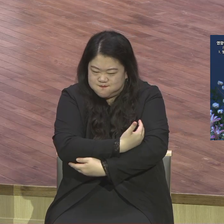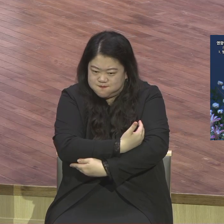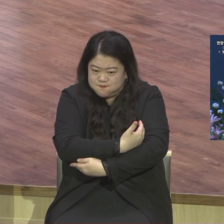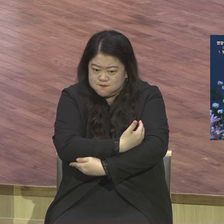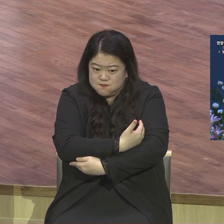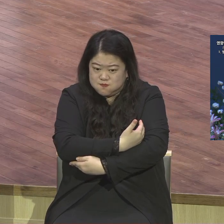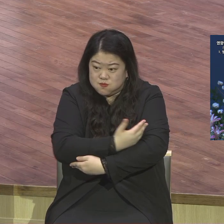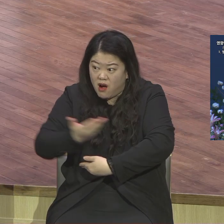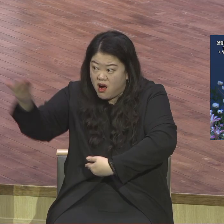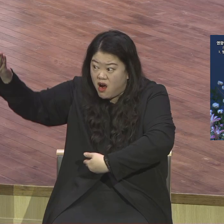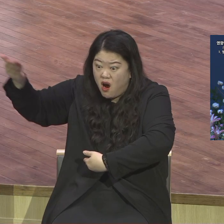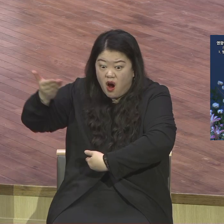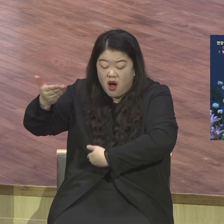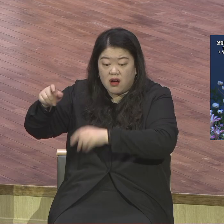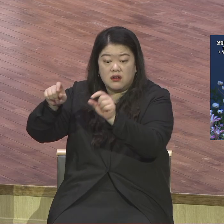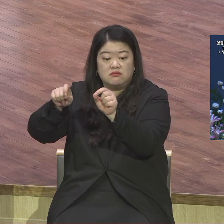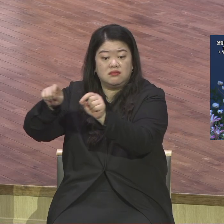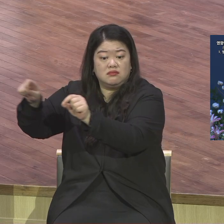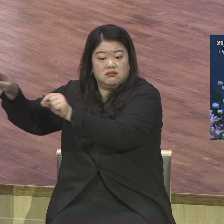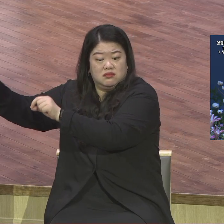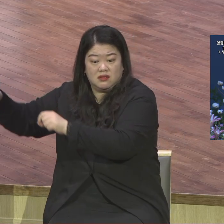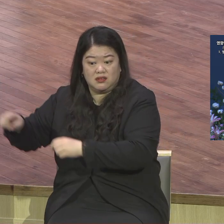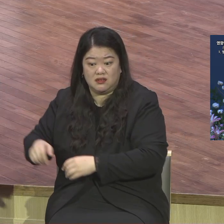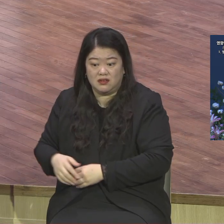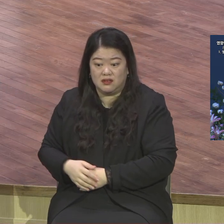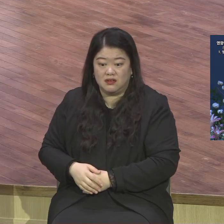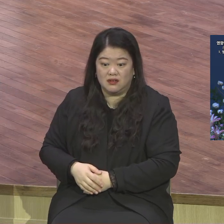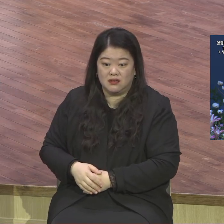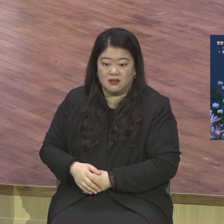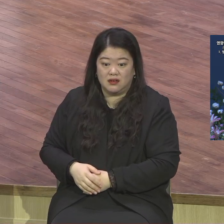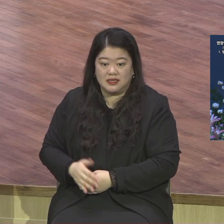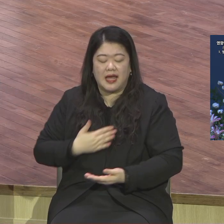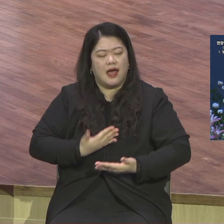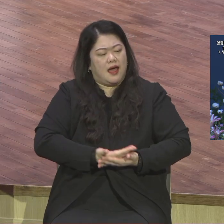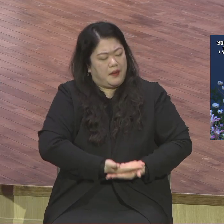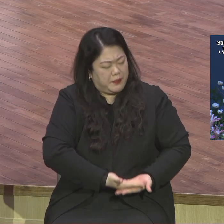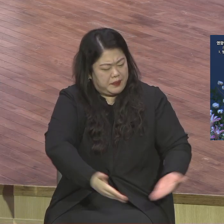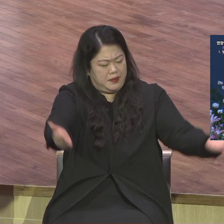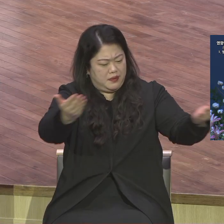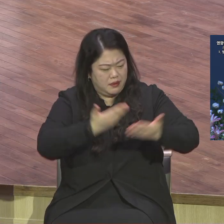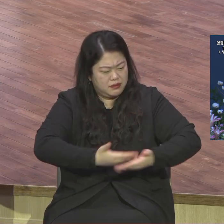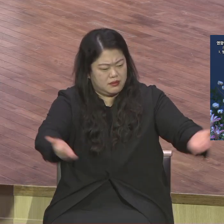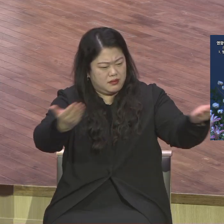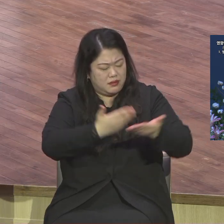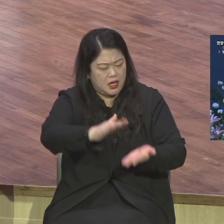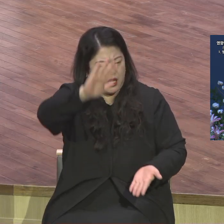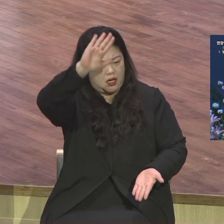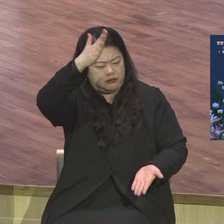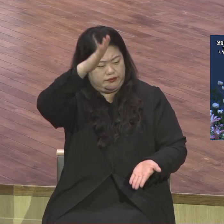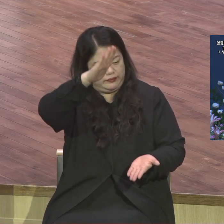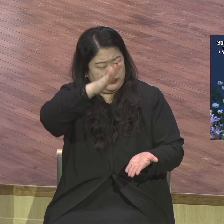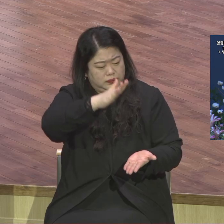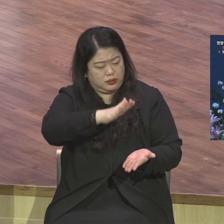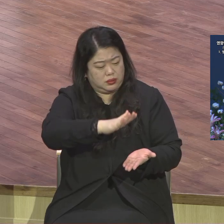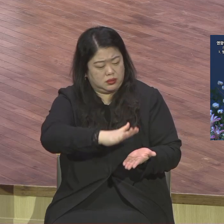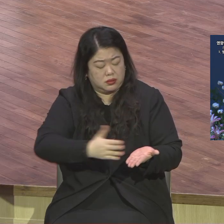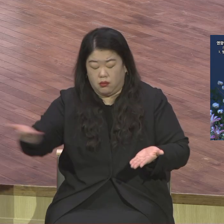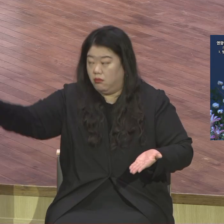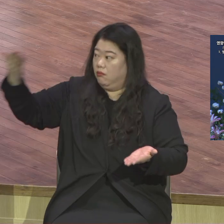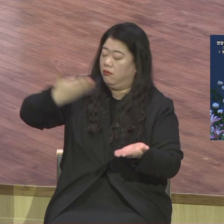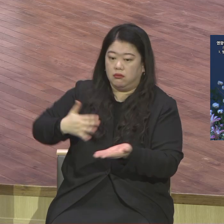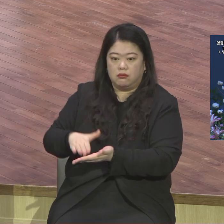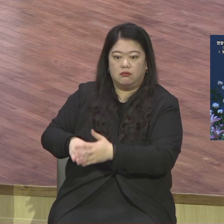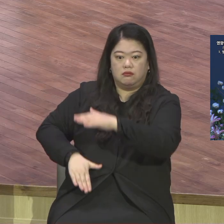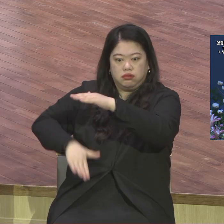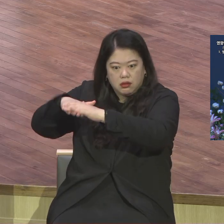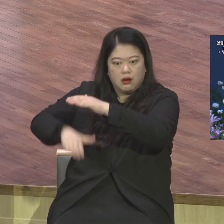그 주는 사람이 복이 있다 그랬죠. 그 주는 사람은요 평생 줍니다. 잘 보세요. 주위를 보세요. 주는